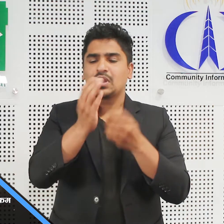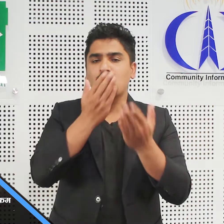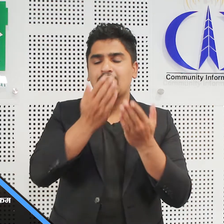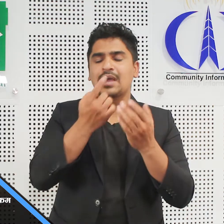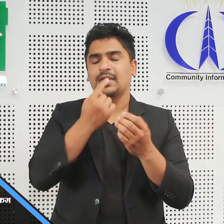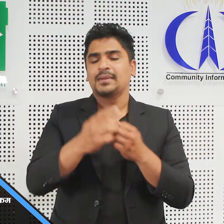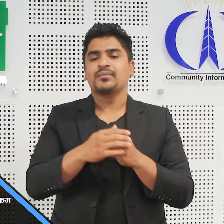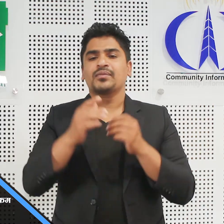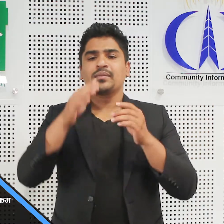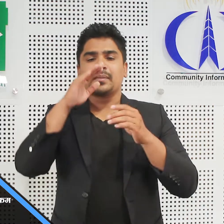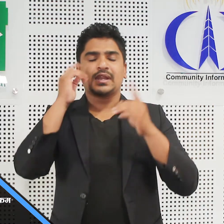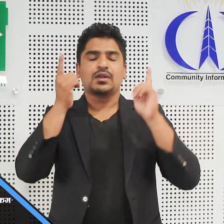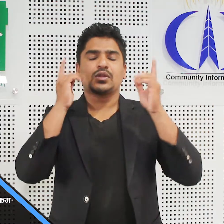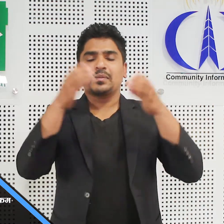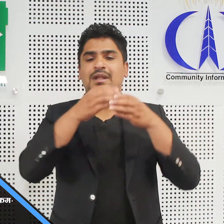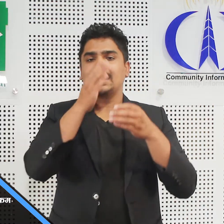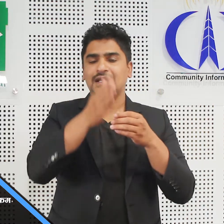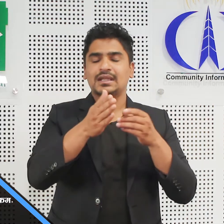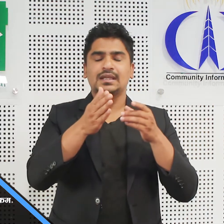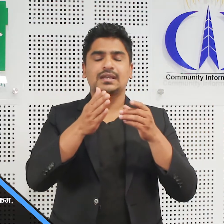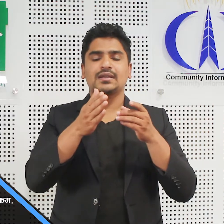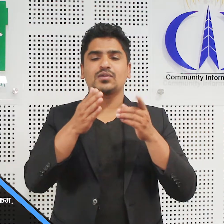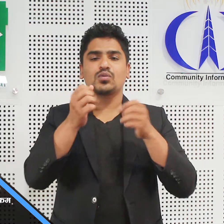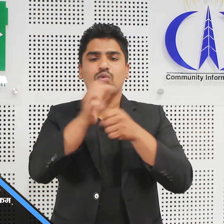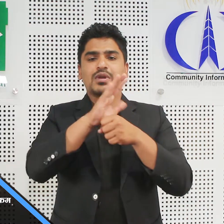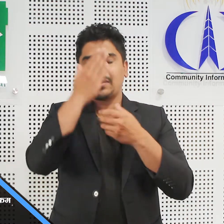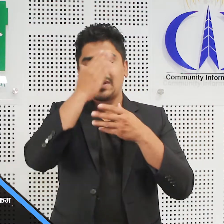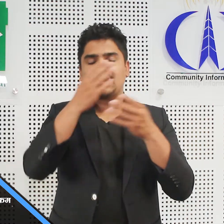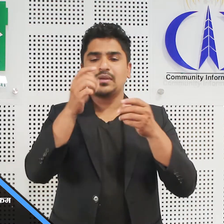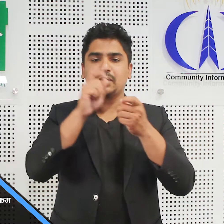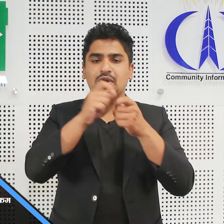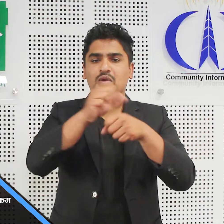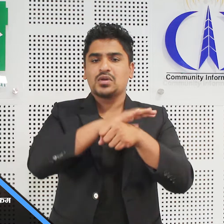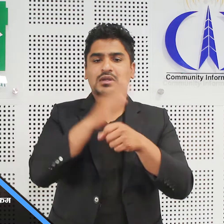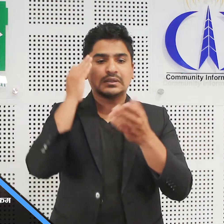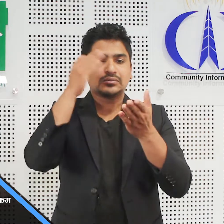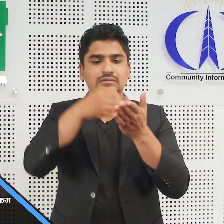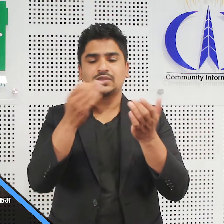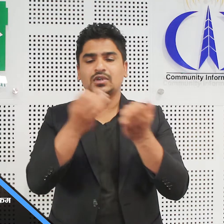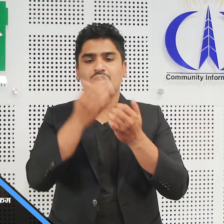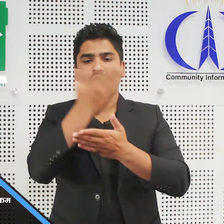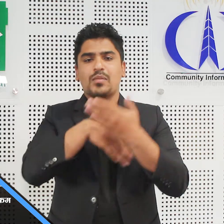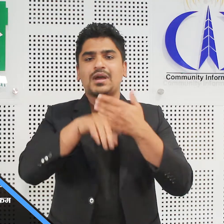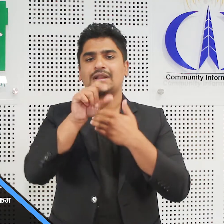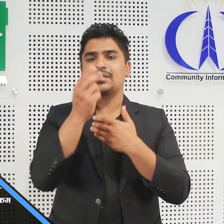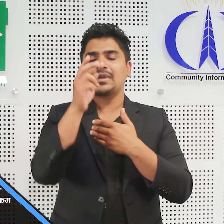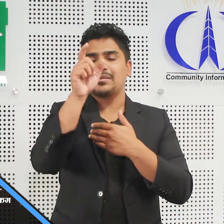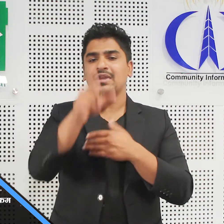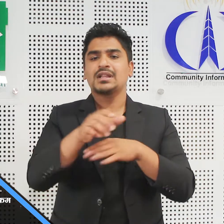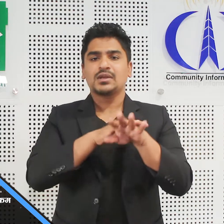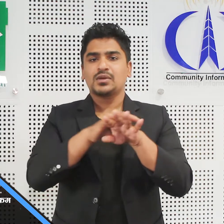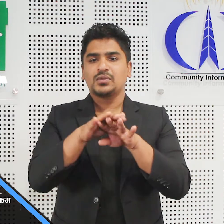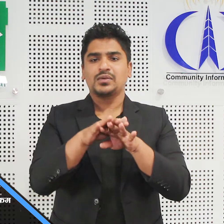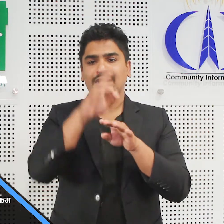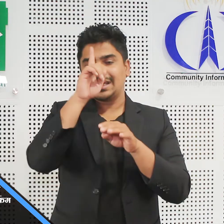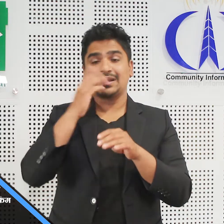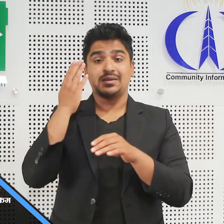नगरपालिकाबाट सहयोग मिलेको हुनाले अब पढ्नको लागि चाहिँ सुविधा होला भनेर। विरेन्द्रनगर नगरपालिकाले कोरोना महामारीले